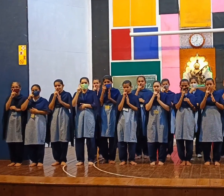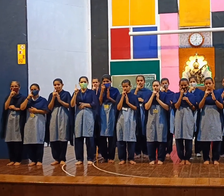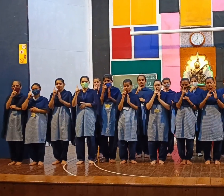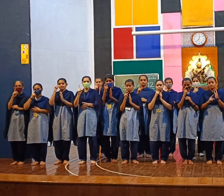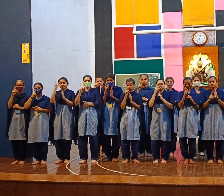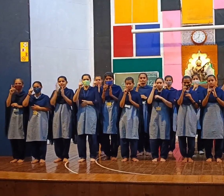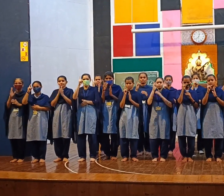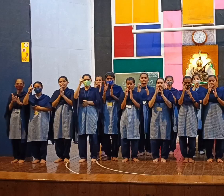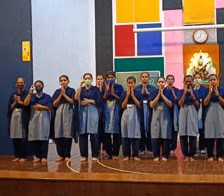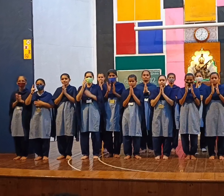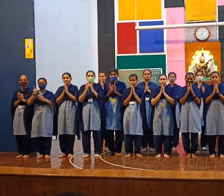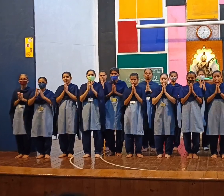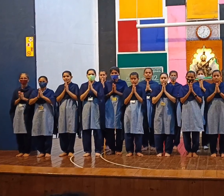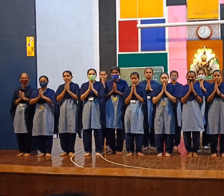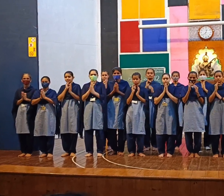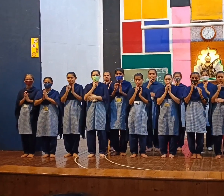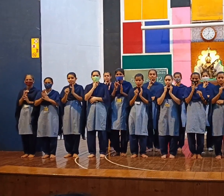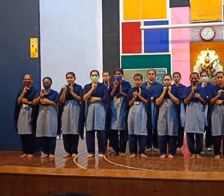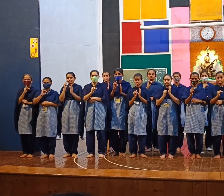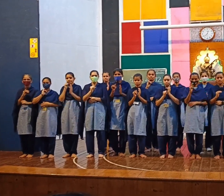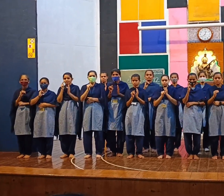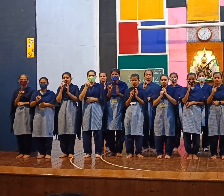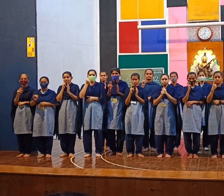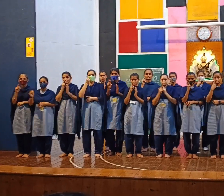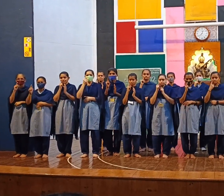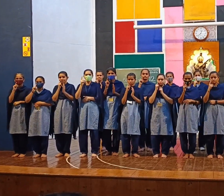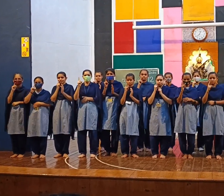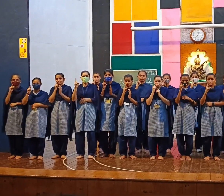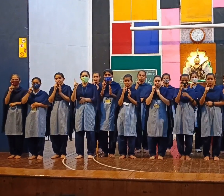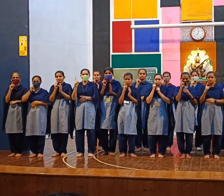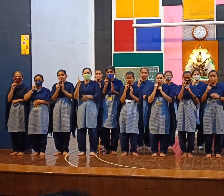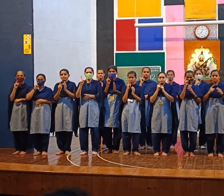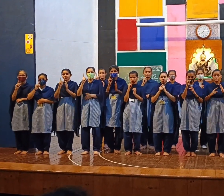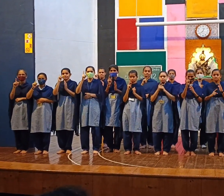માતા તું છે પિતા